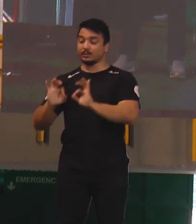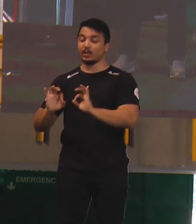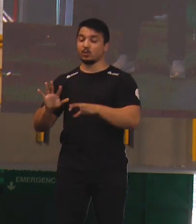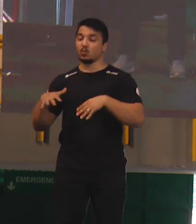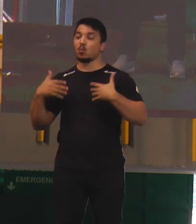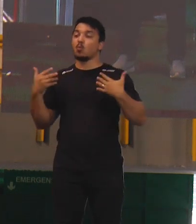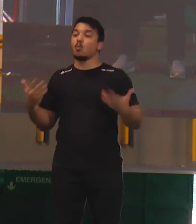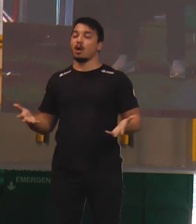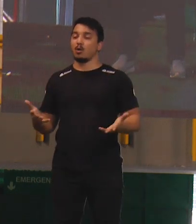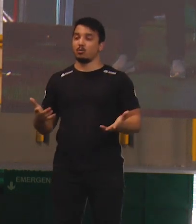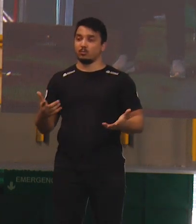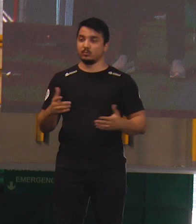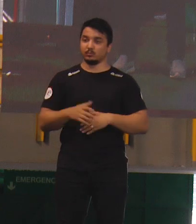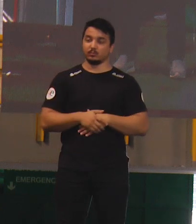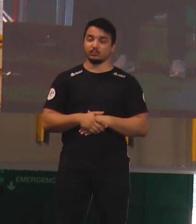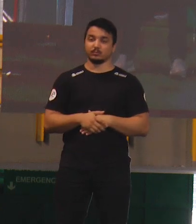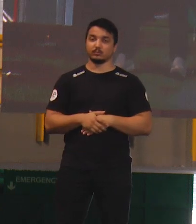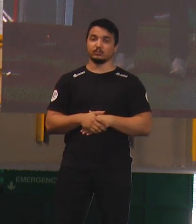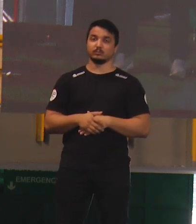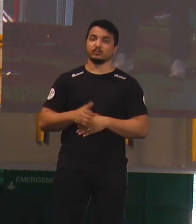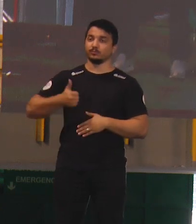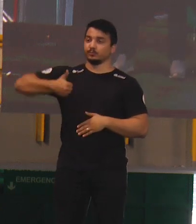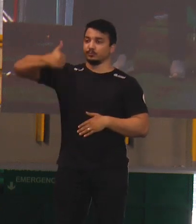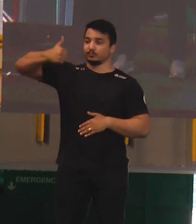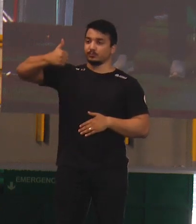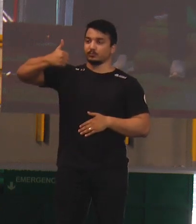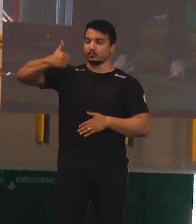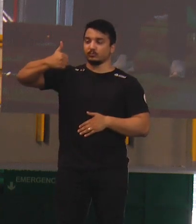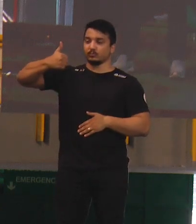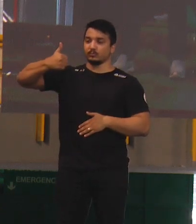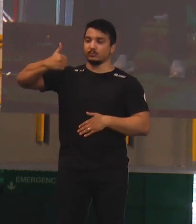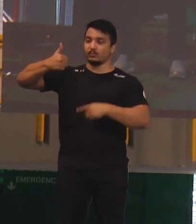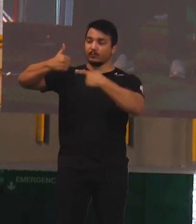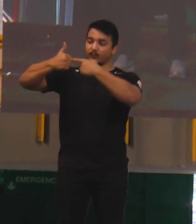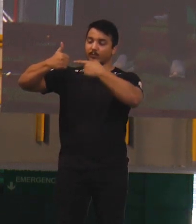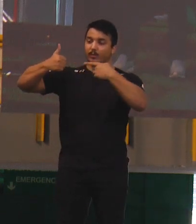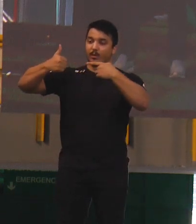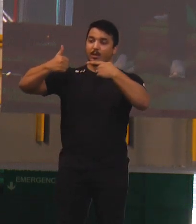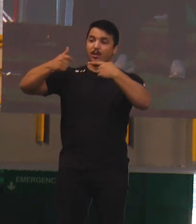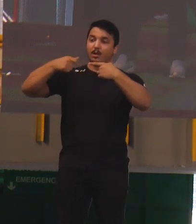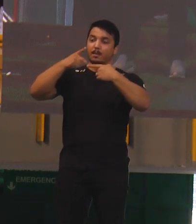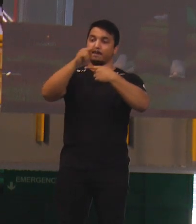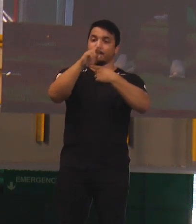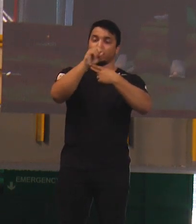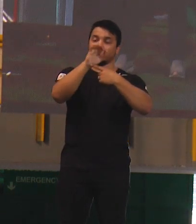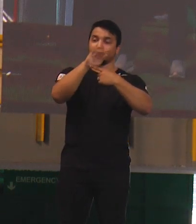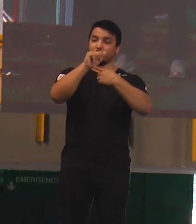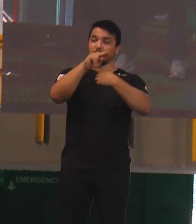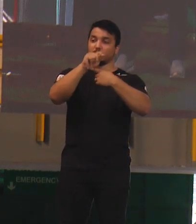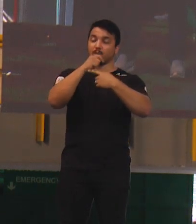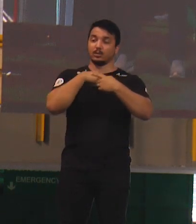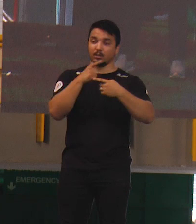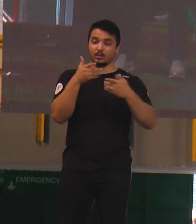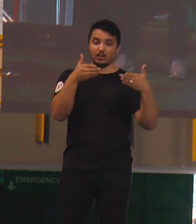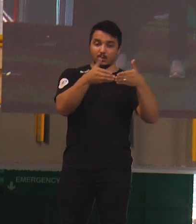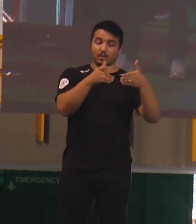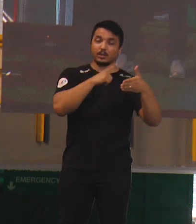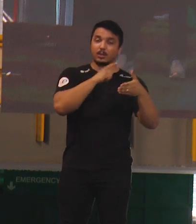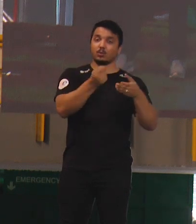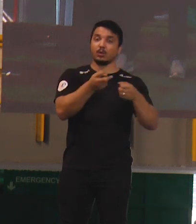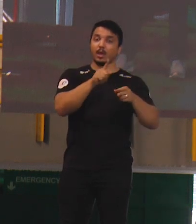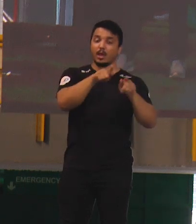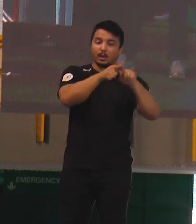as verdadeiras e as falsas. 1. A próstata, vesículas seminais e bexiga